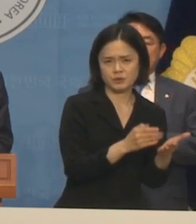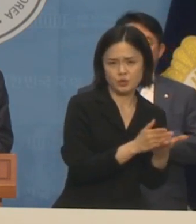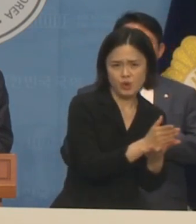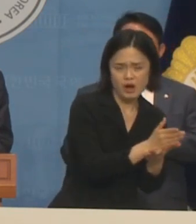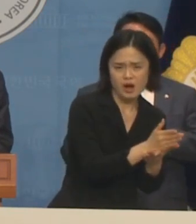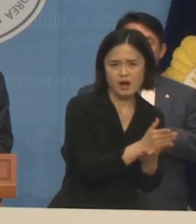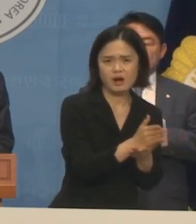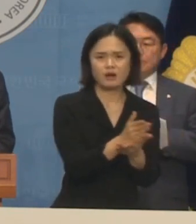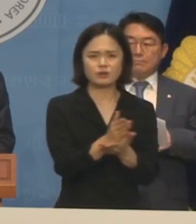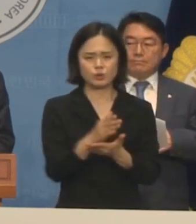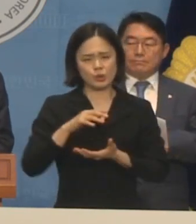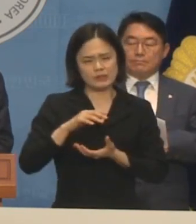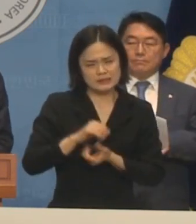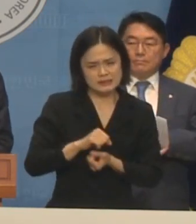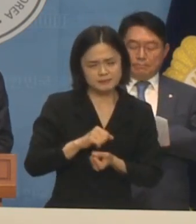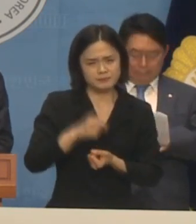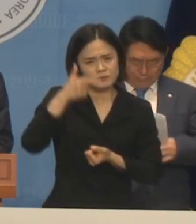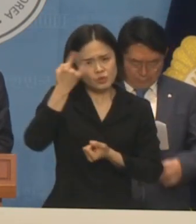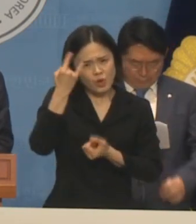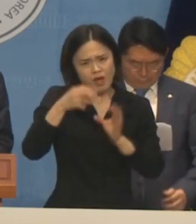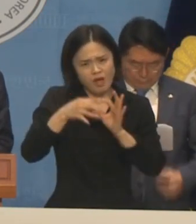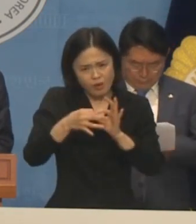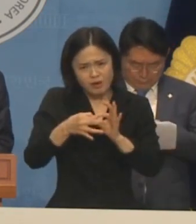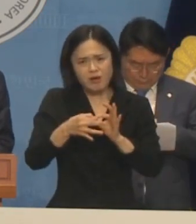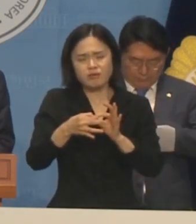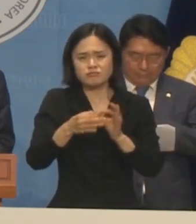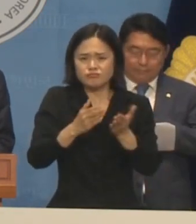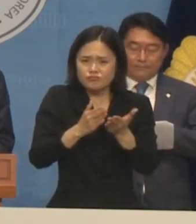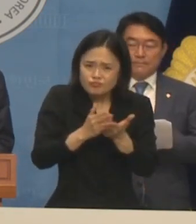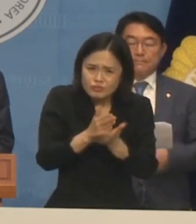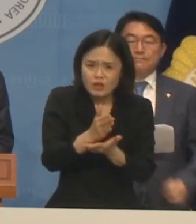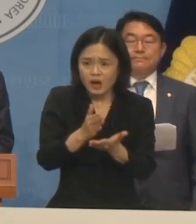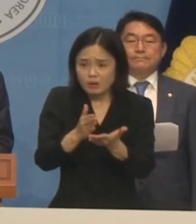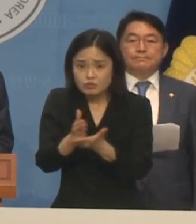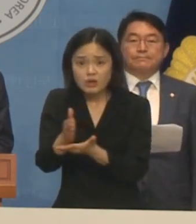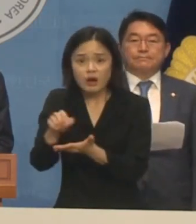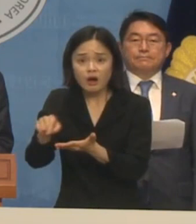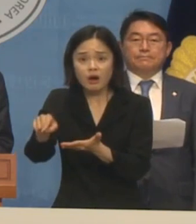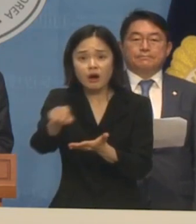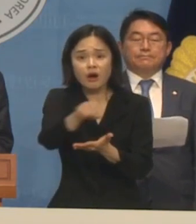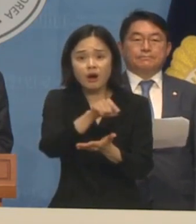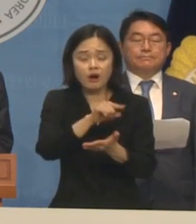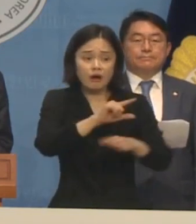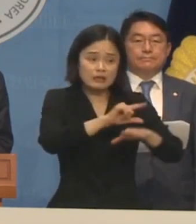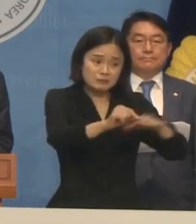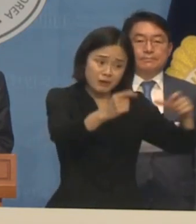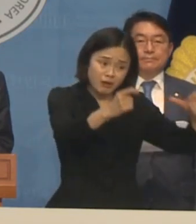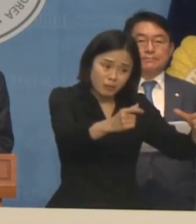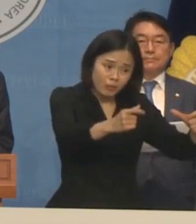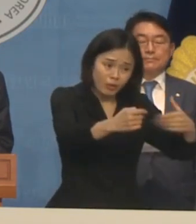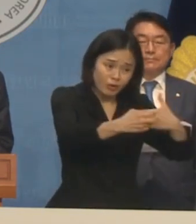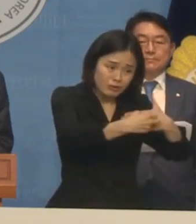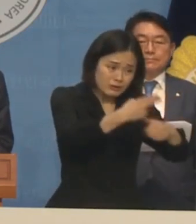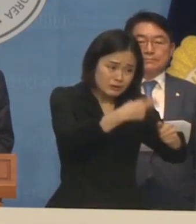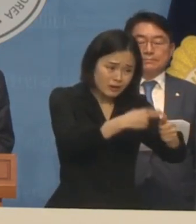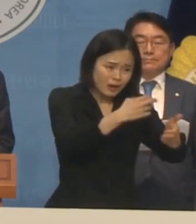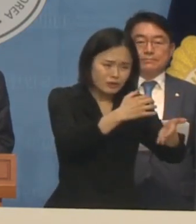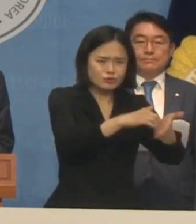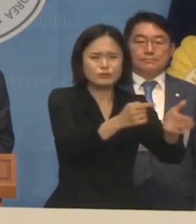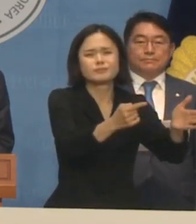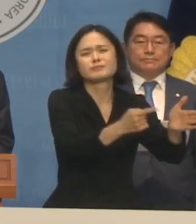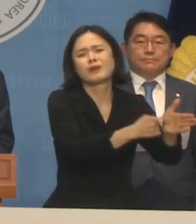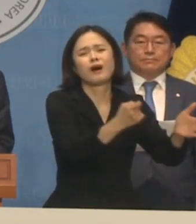등 생명과 직결되는 필수 의료 분야의 지역 내 자체 충족이 어렵습니다.